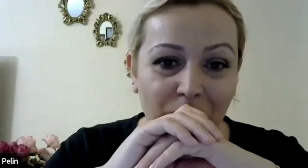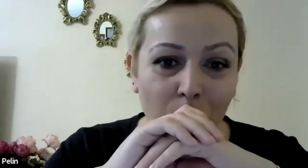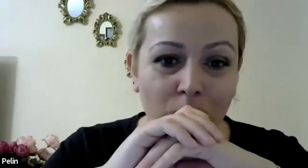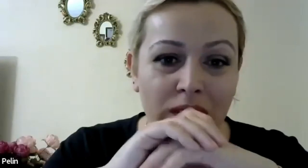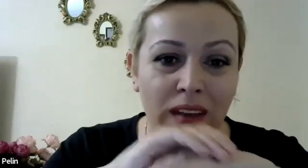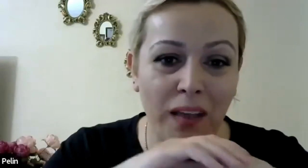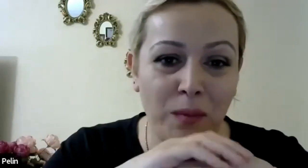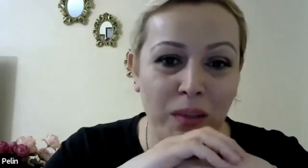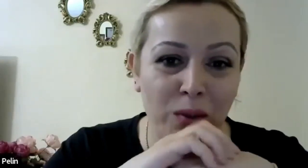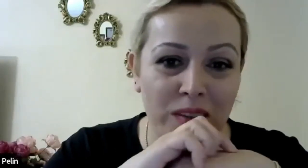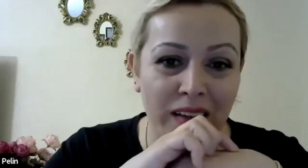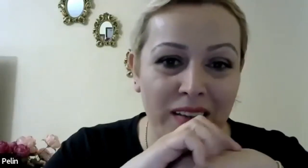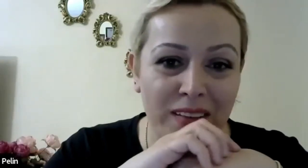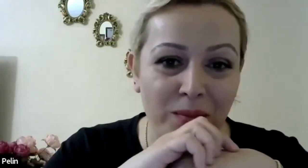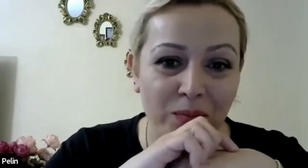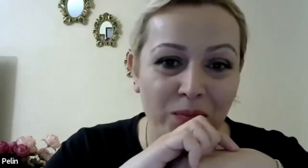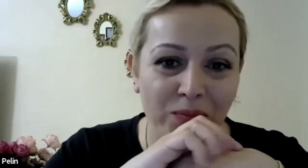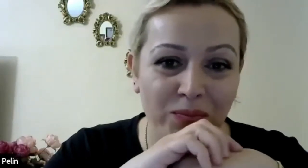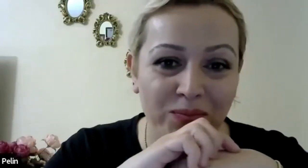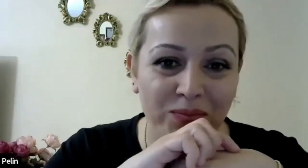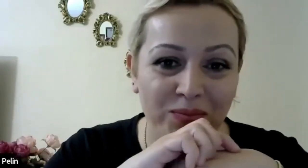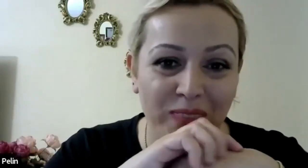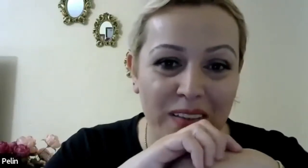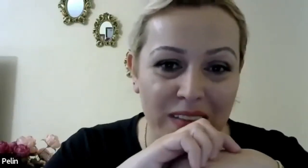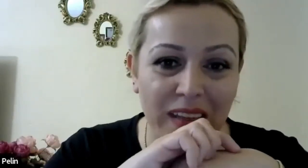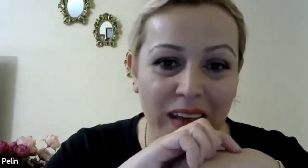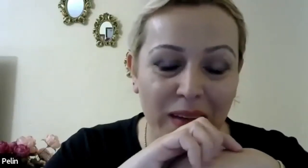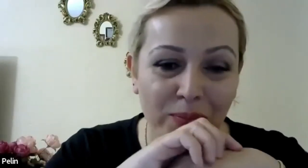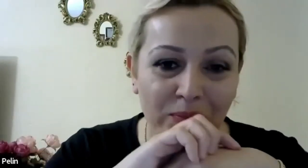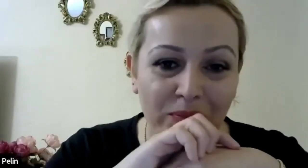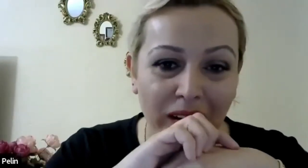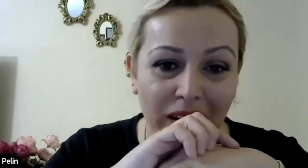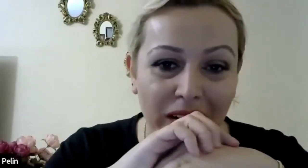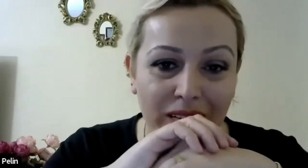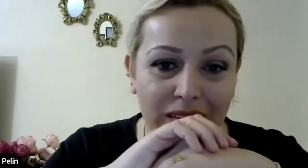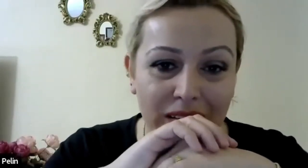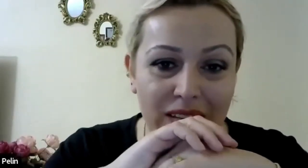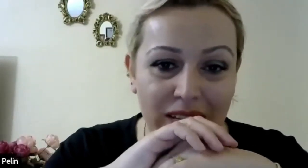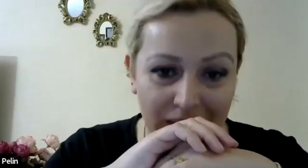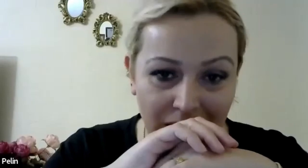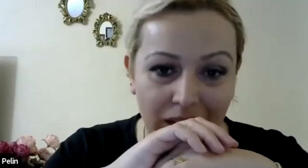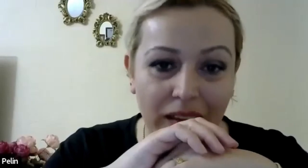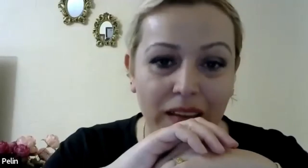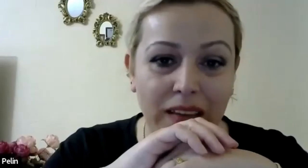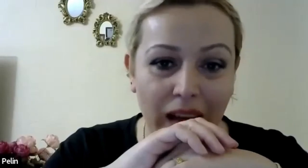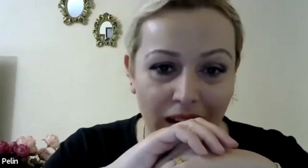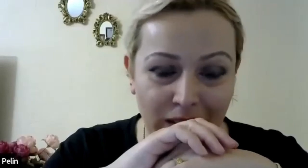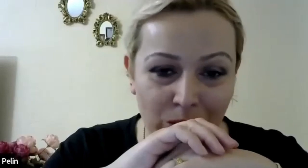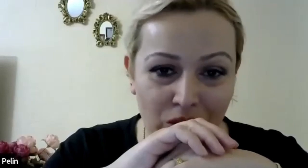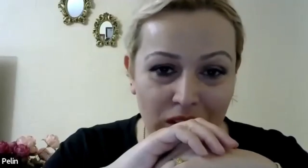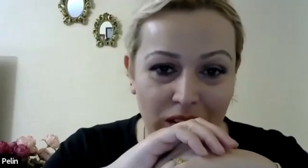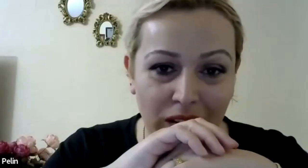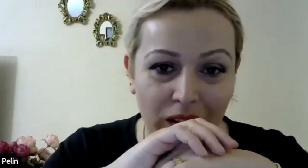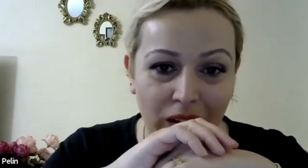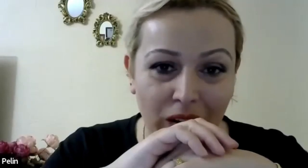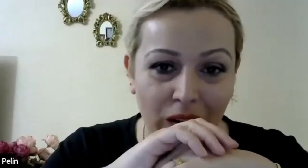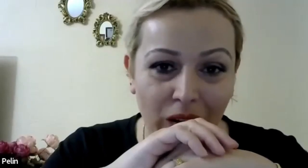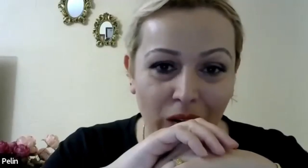Onu da Sait Bey göstersin. Size nasıl yardımcı